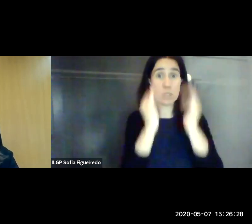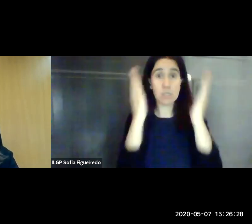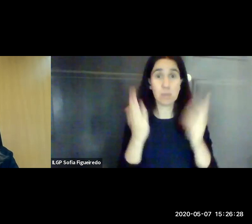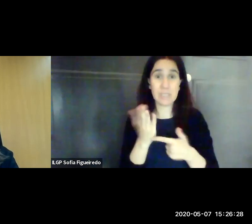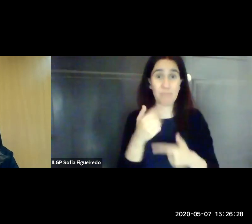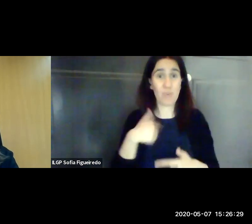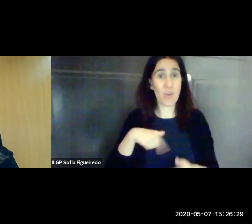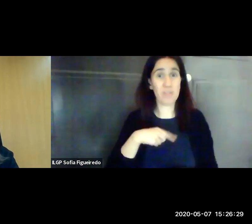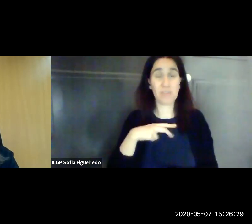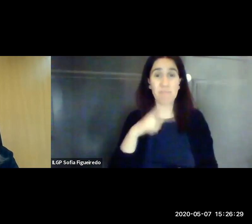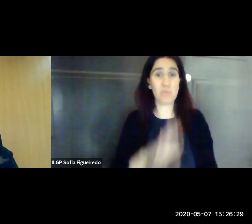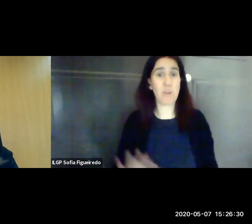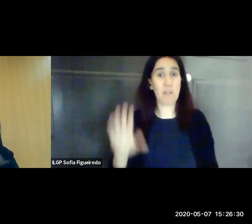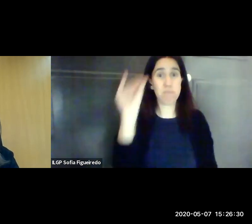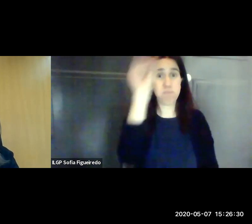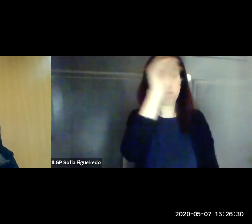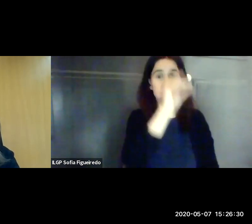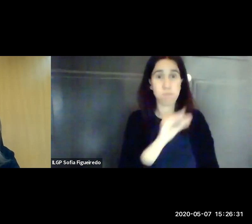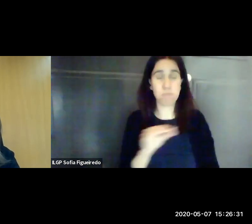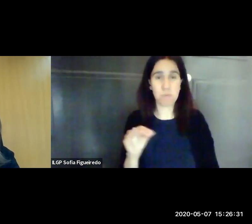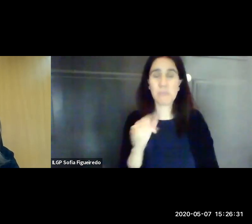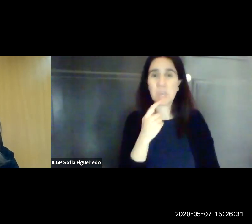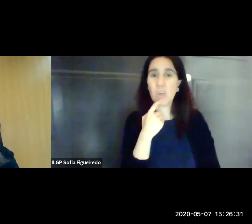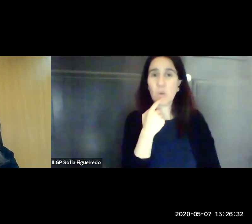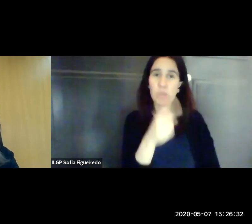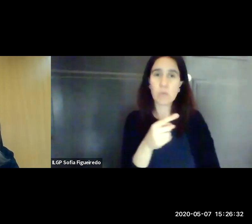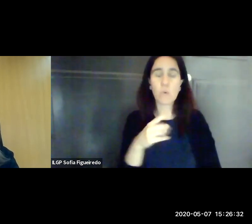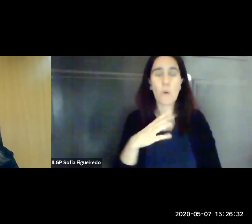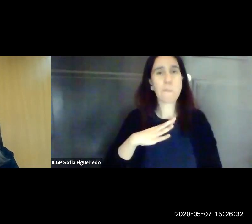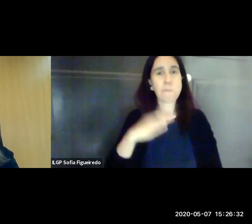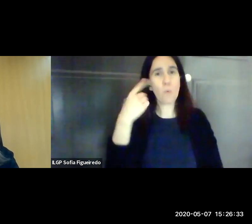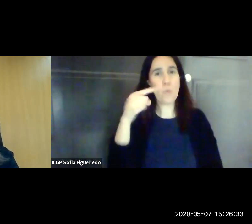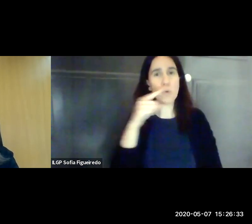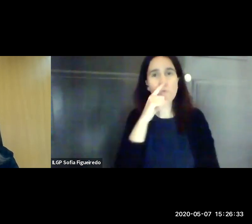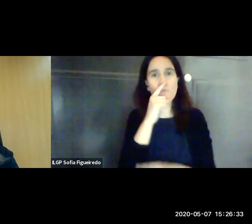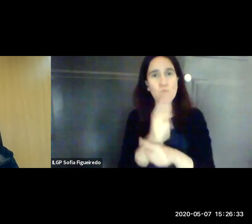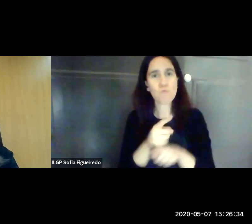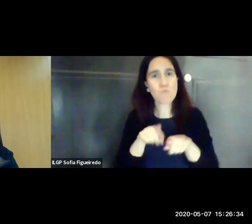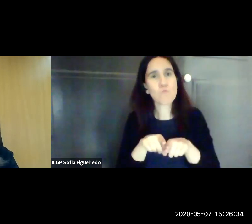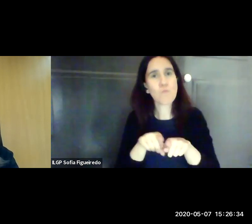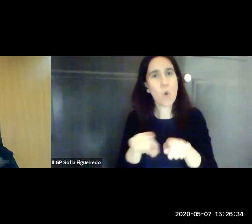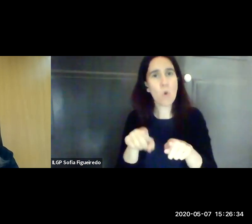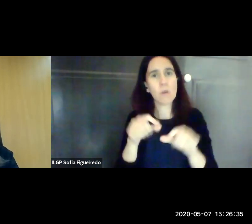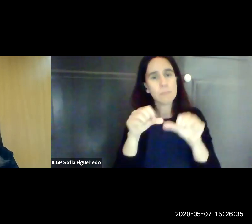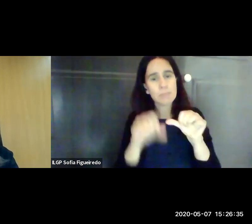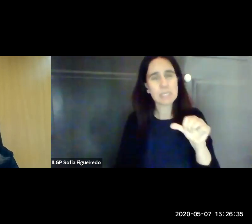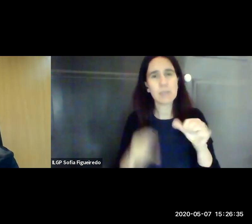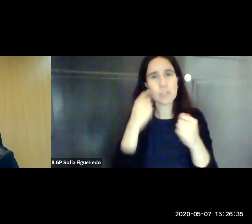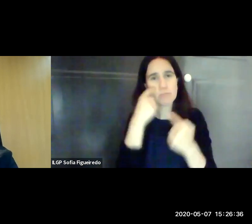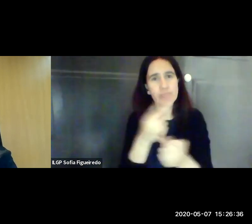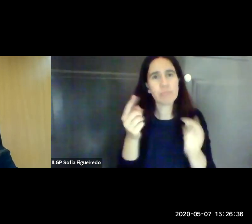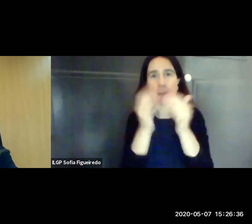país inteiro, eu diria que será a única forma de, ao mesmo tempo, transmitir uma mensagem a